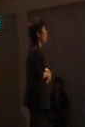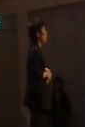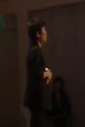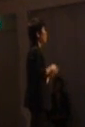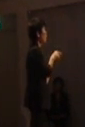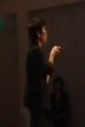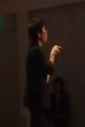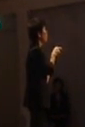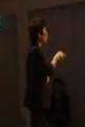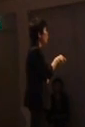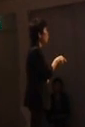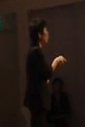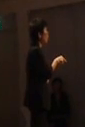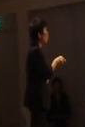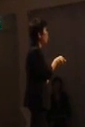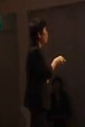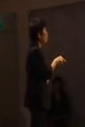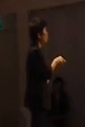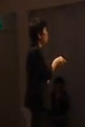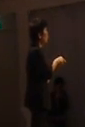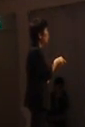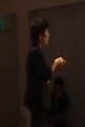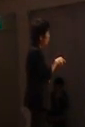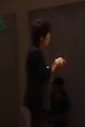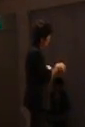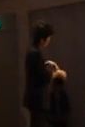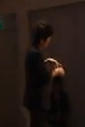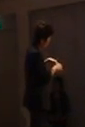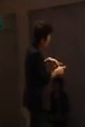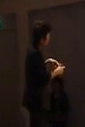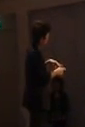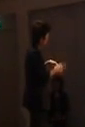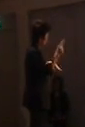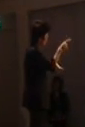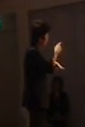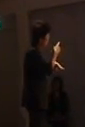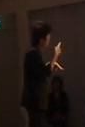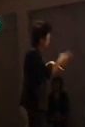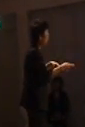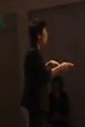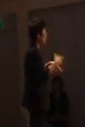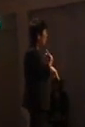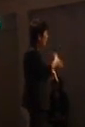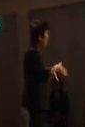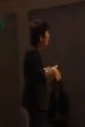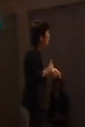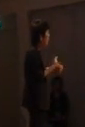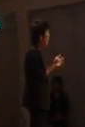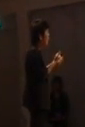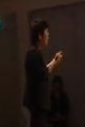を人の体に似せるっていうことを諦めて、むしろそれを、積極的